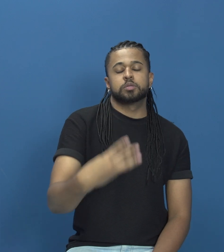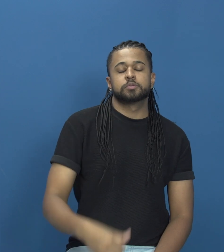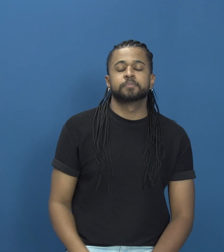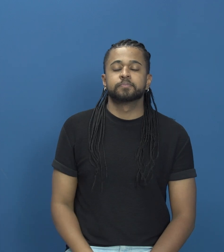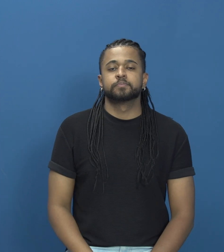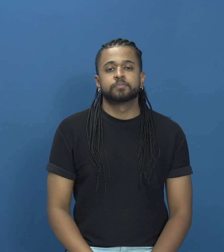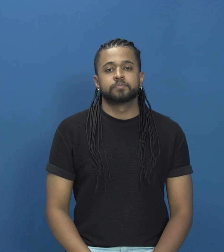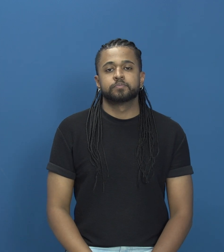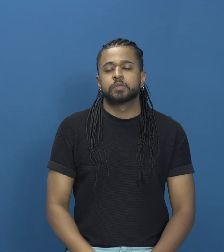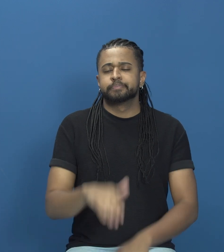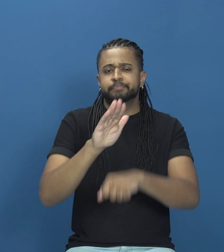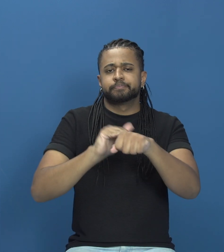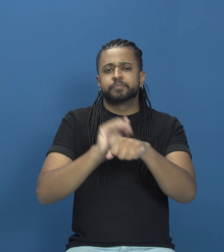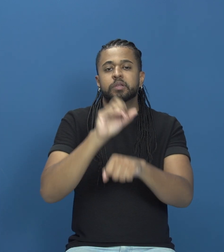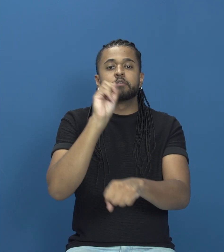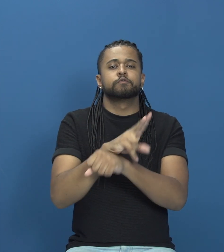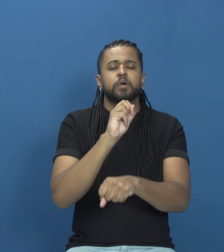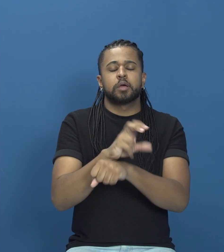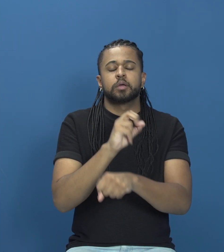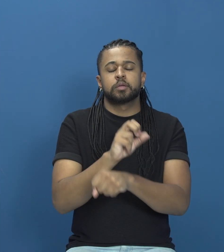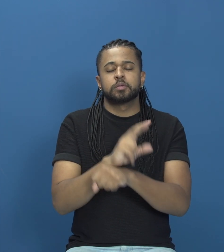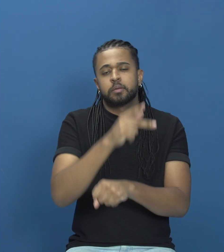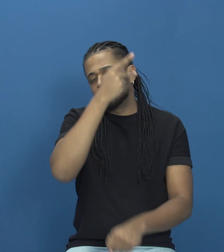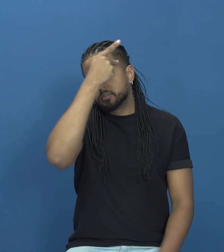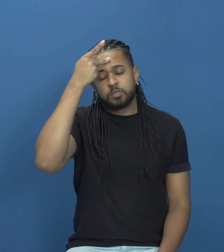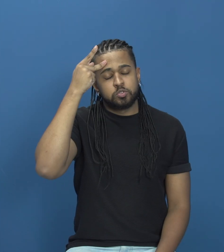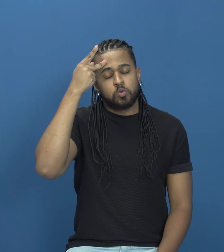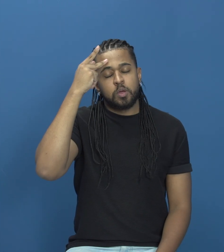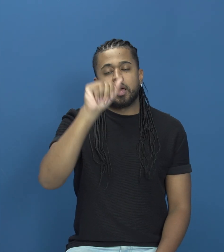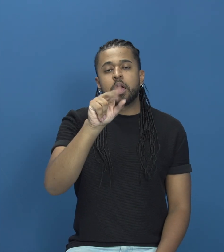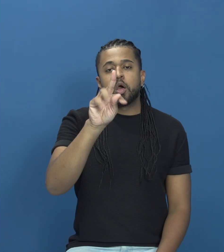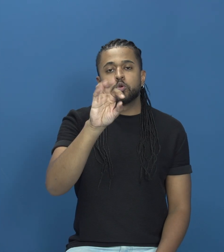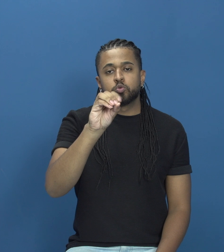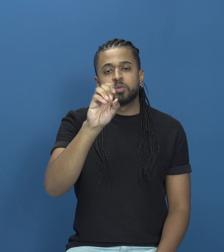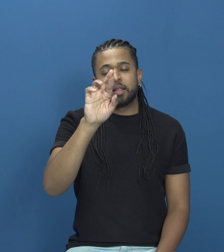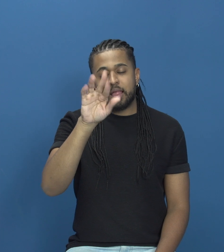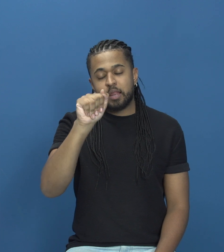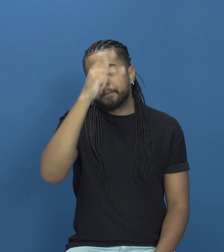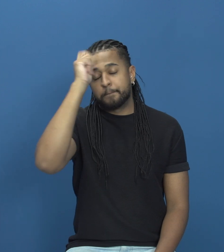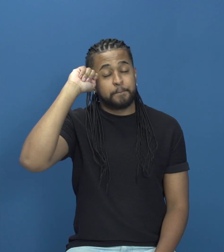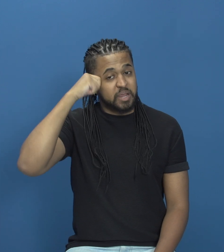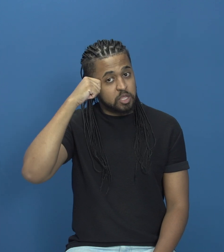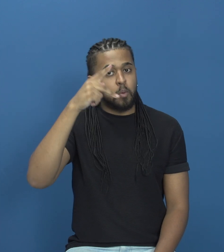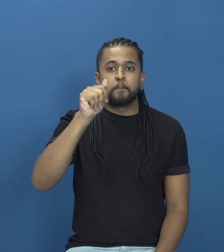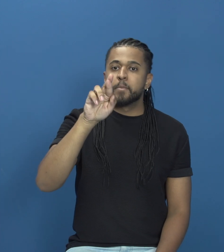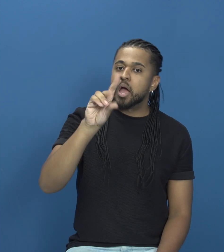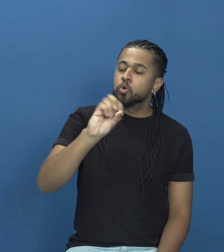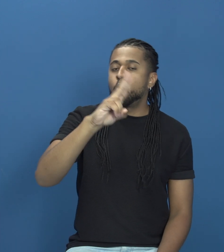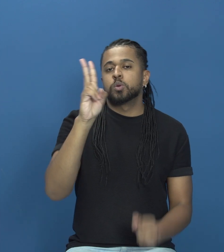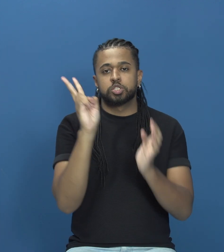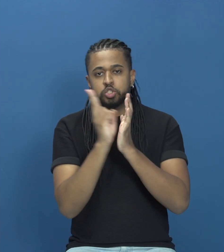10.3. Convocados nas vagas destinadas a pessoas que se autodeclaram pretos, pardos ou